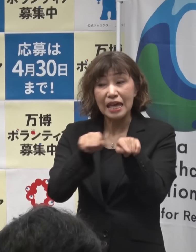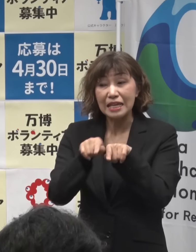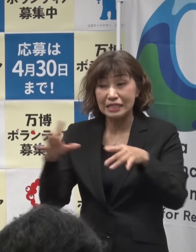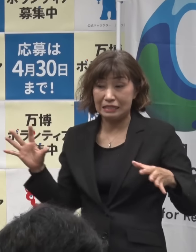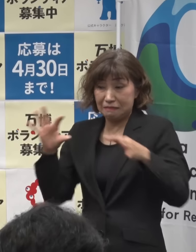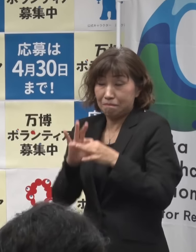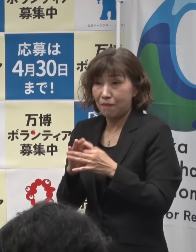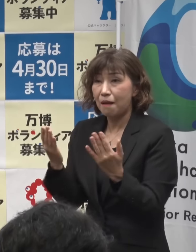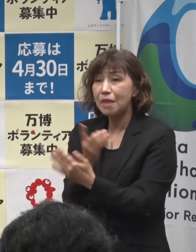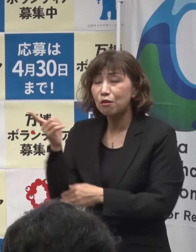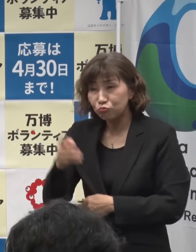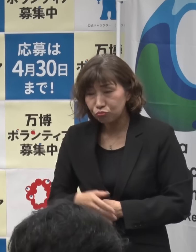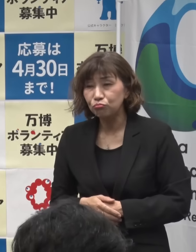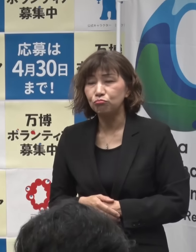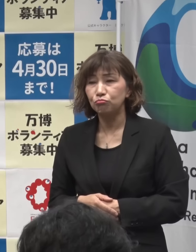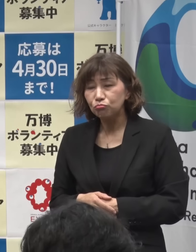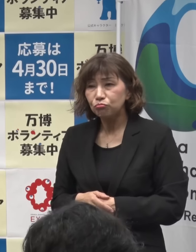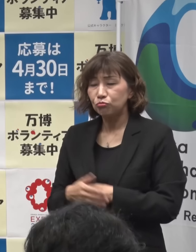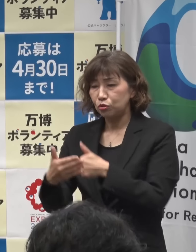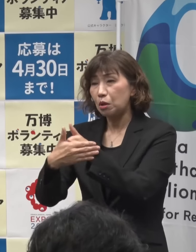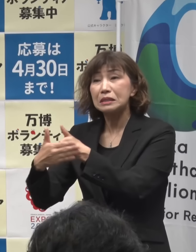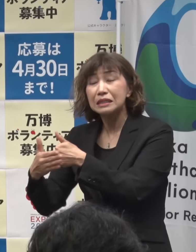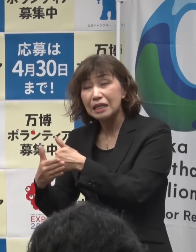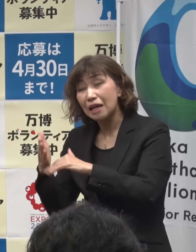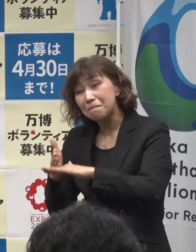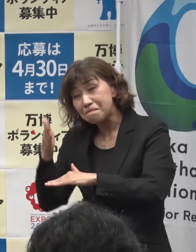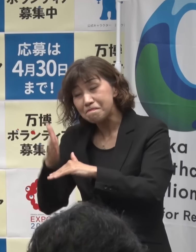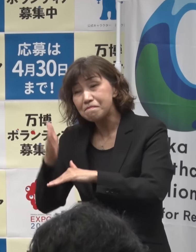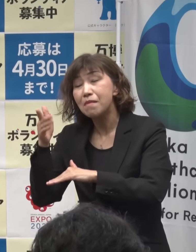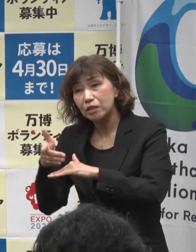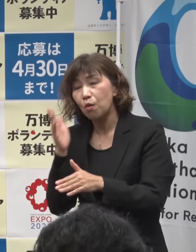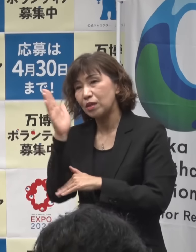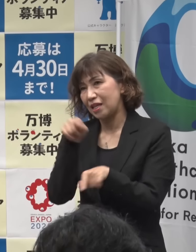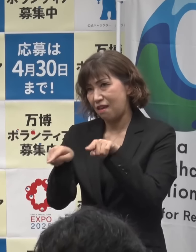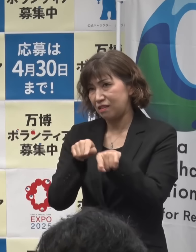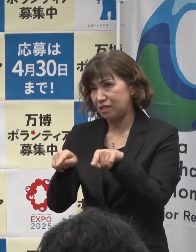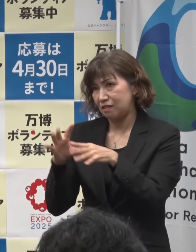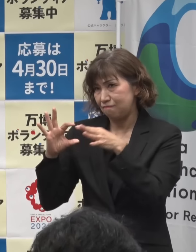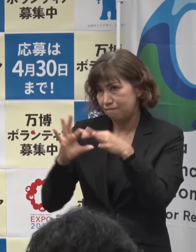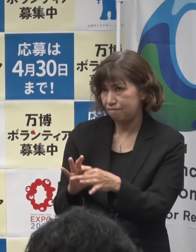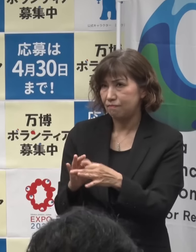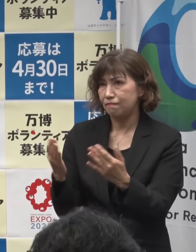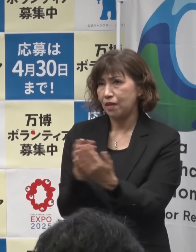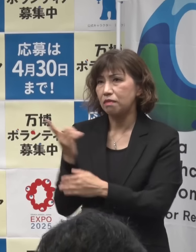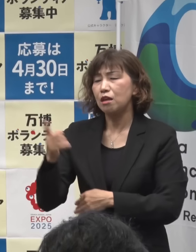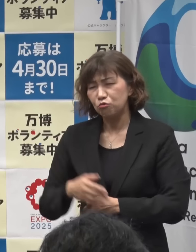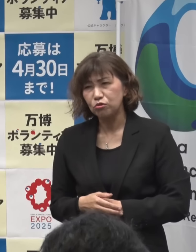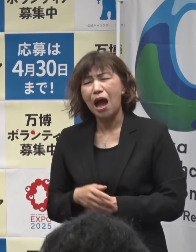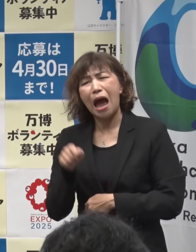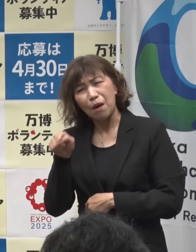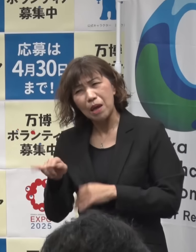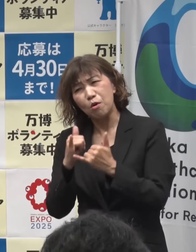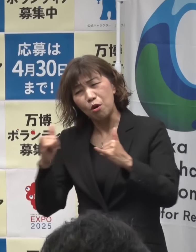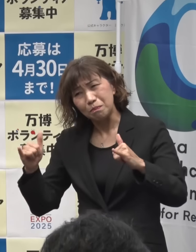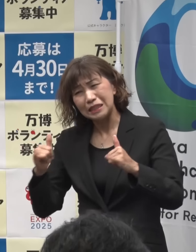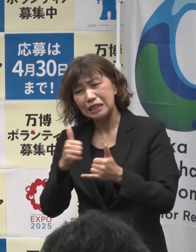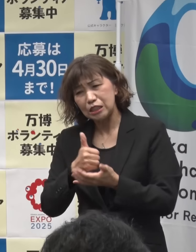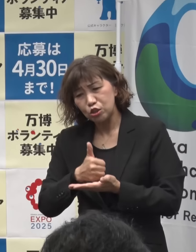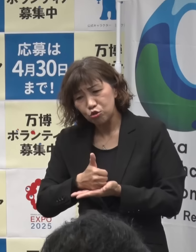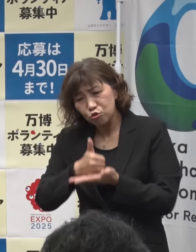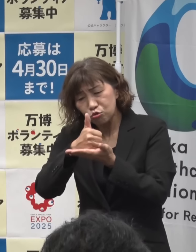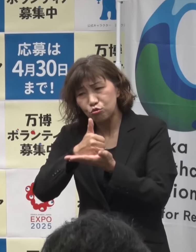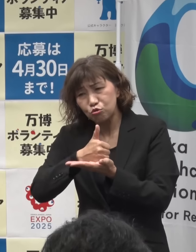ると、そして目の前の支援者の声が政治に反映されることになるということだと思います。これも一つの民主主義かもしれませんが、今の